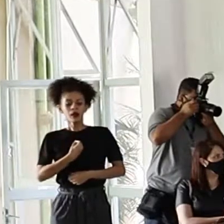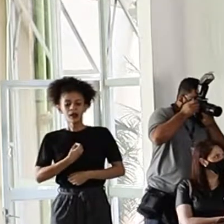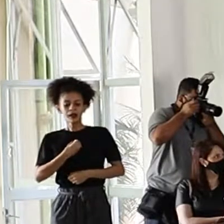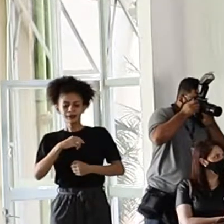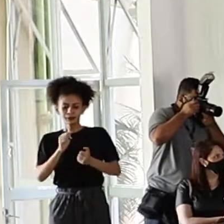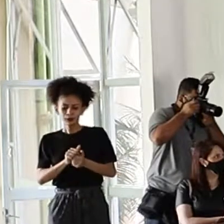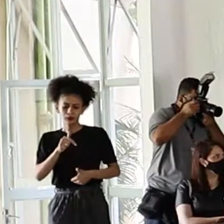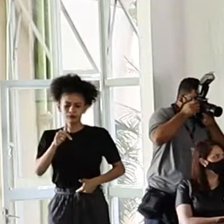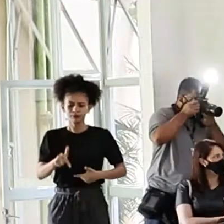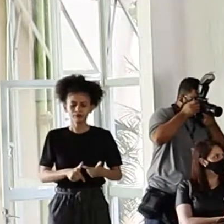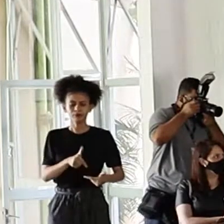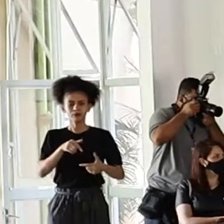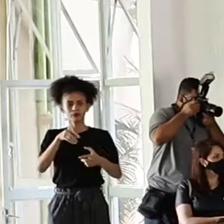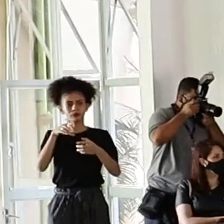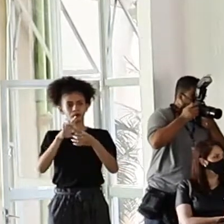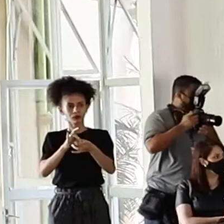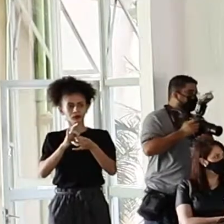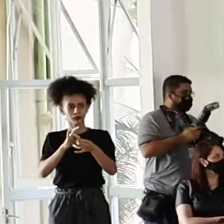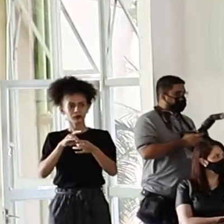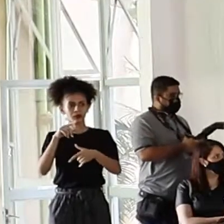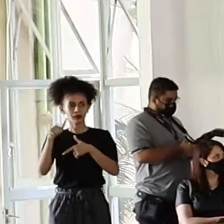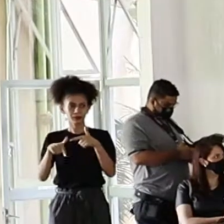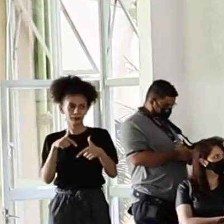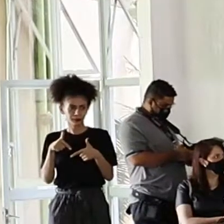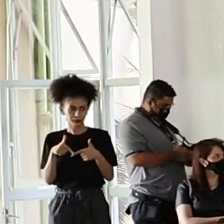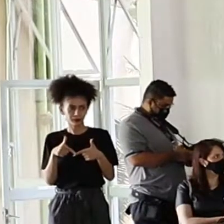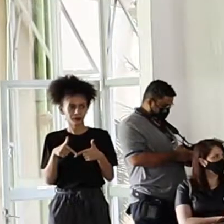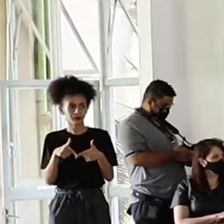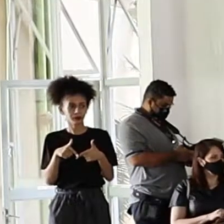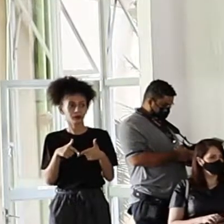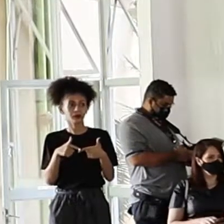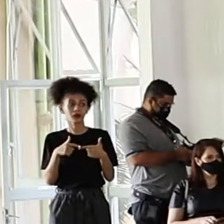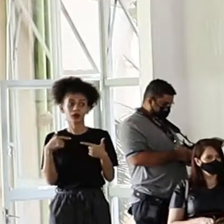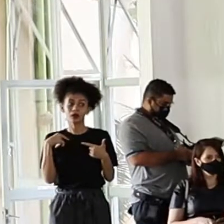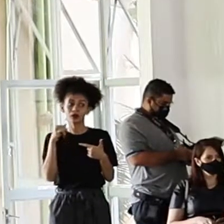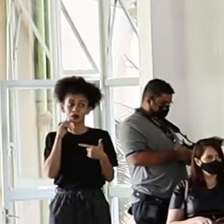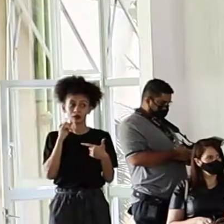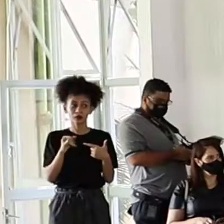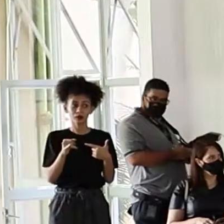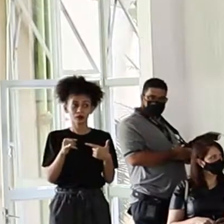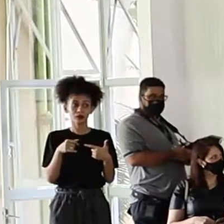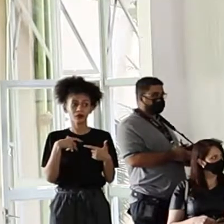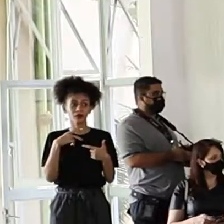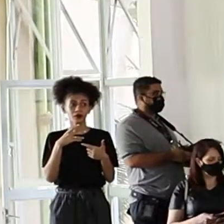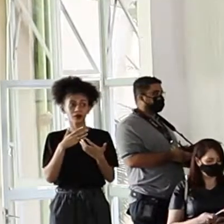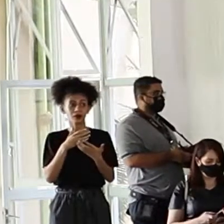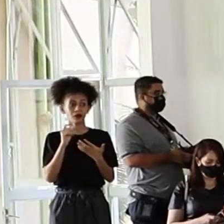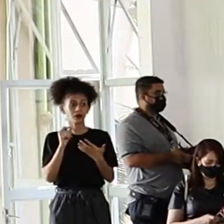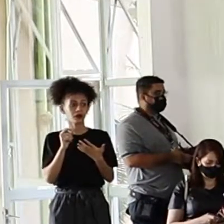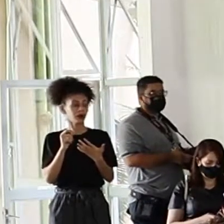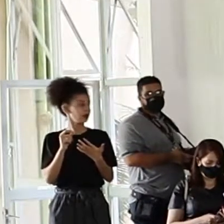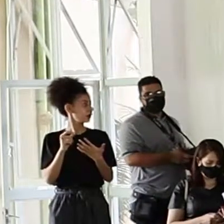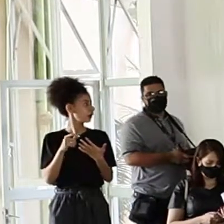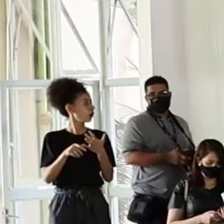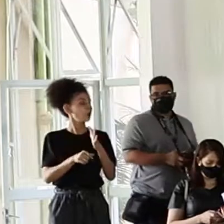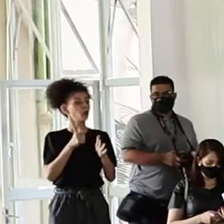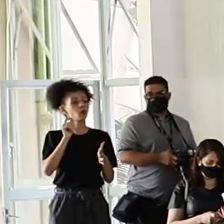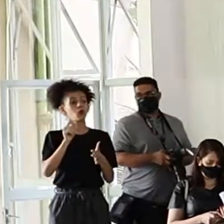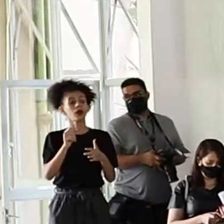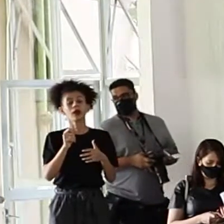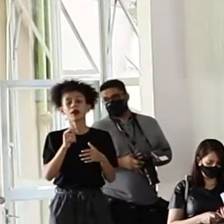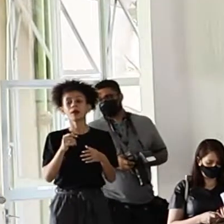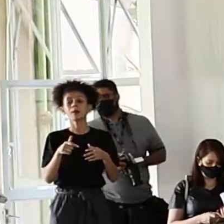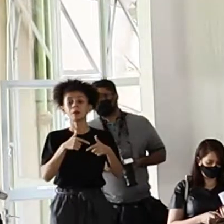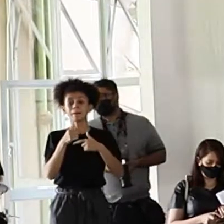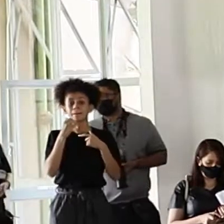Olha vou dizer para vocês estão acabando agora virando com o que a única coisa que funciona bem que a escola de medicina Escola de